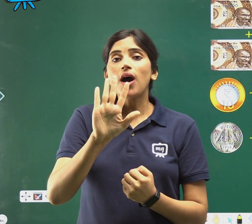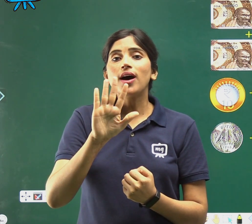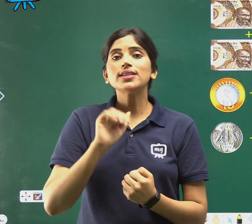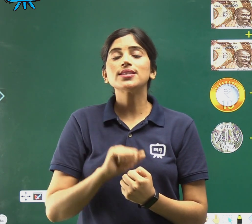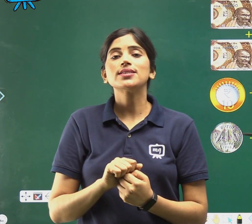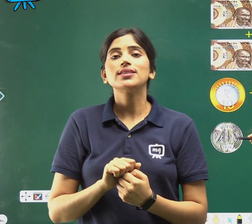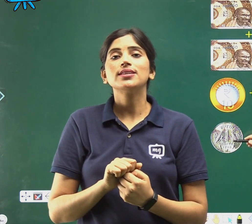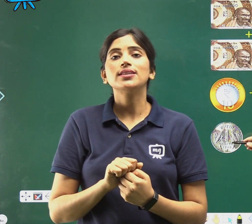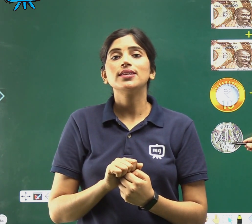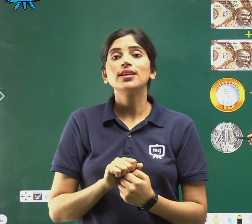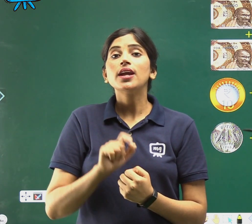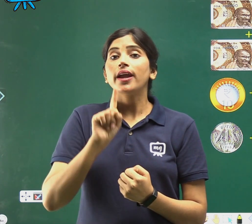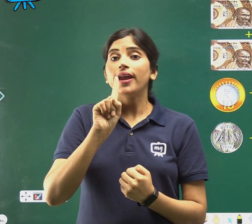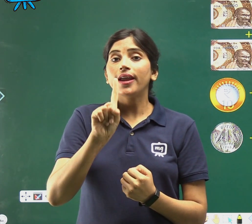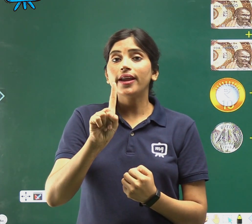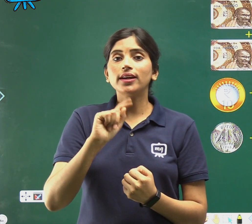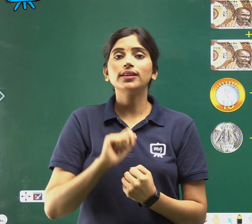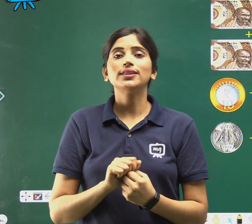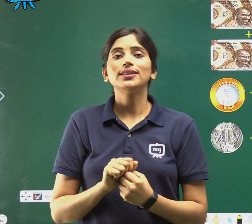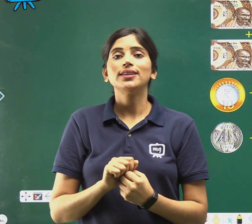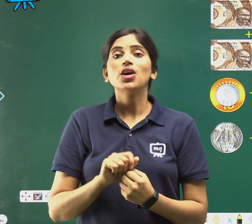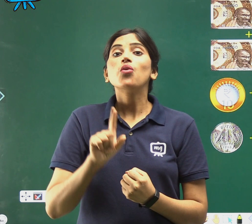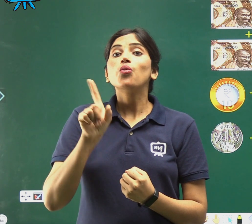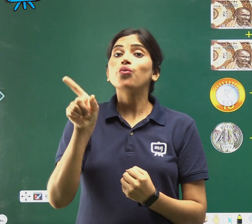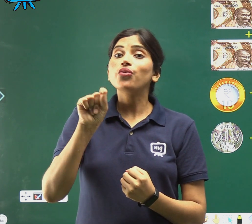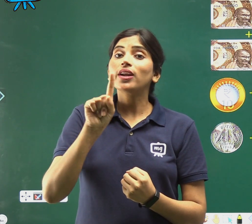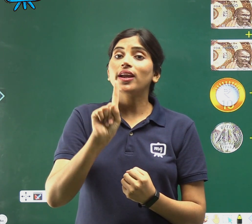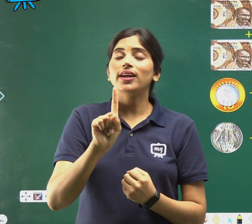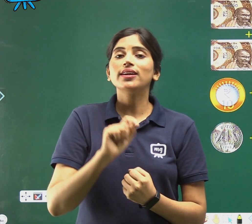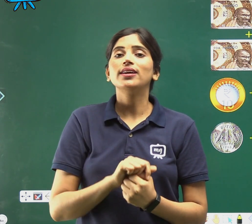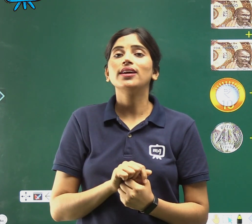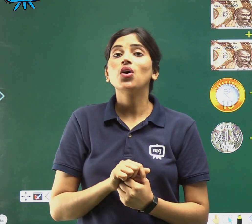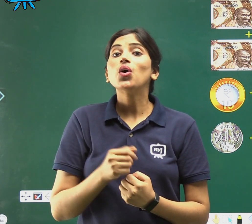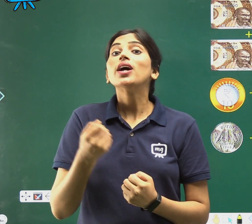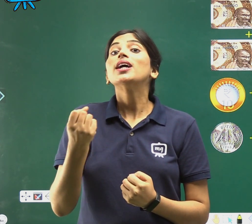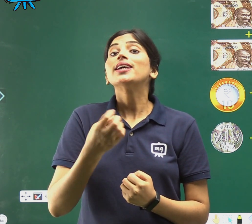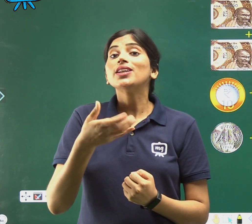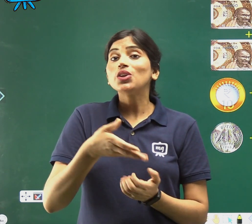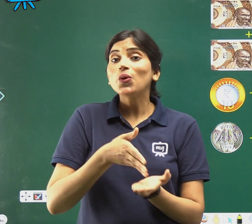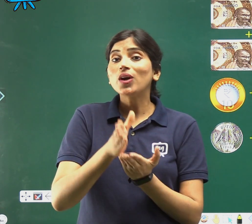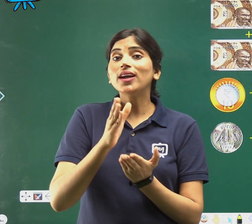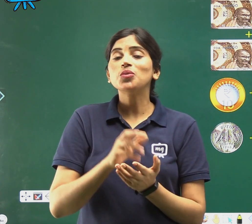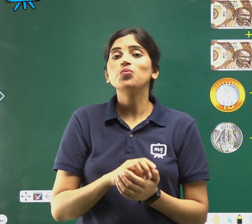5, फिर 1, फिर 1, कितने हो गए?